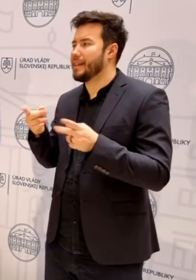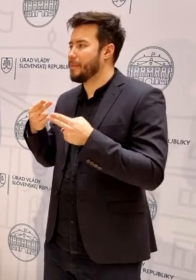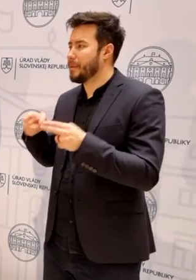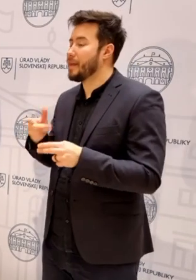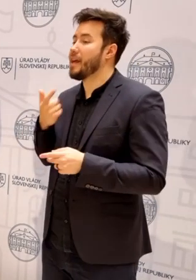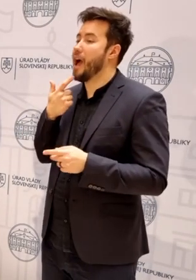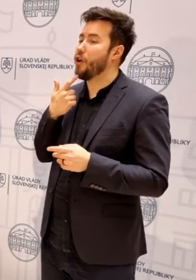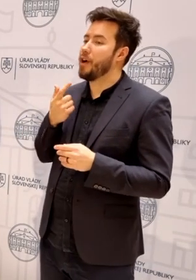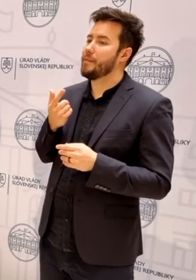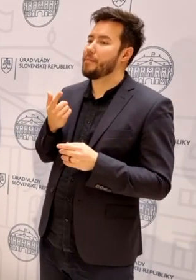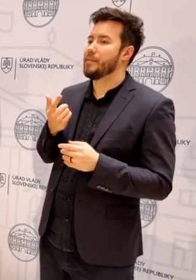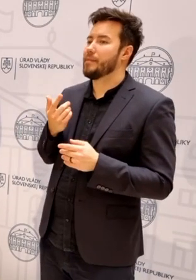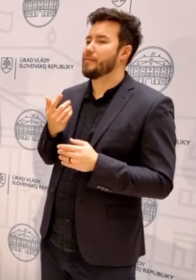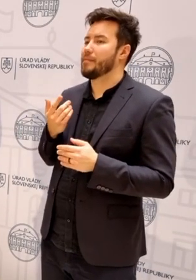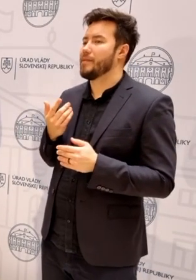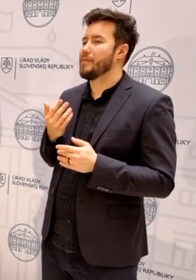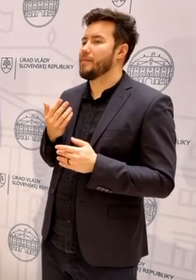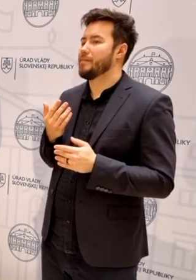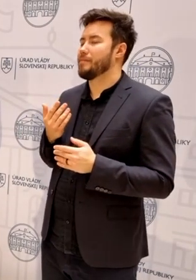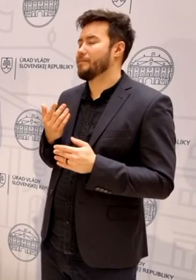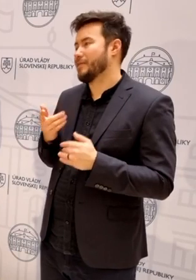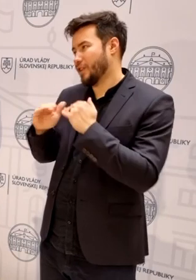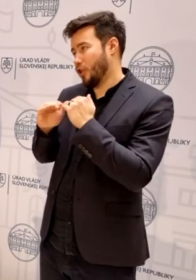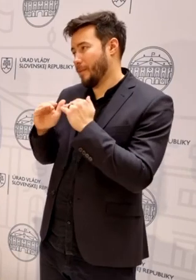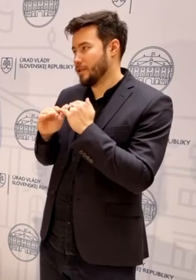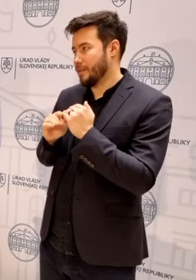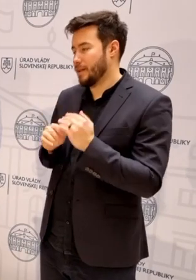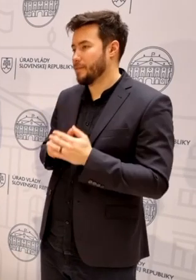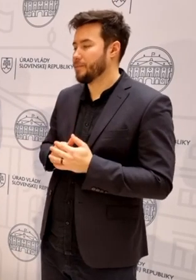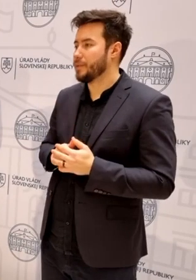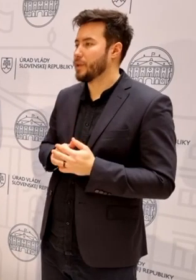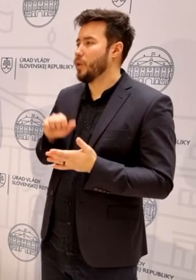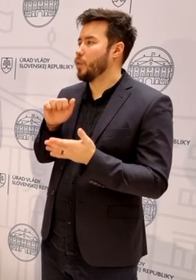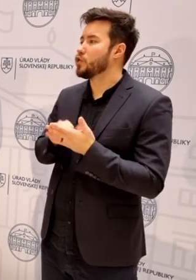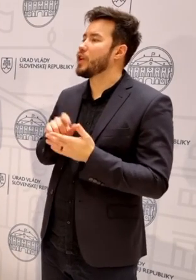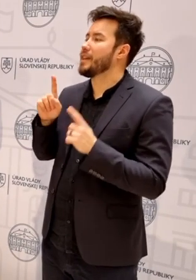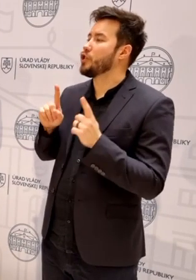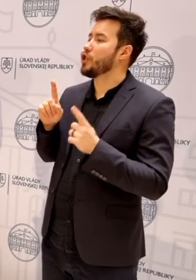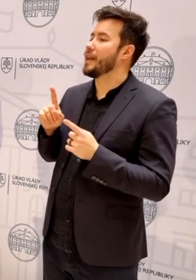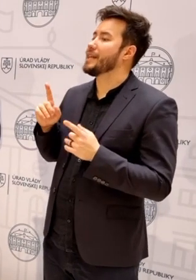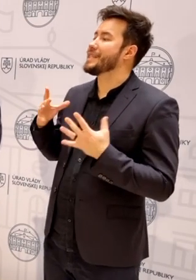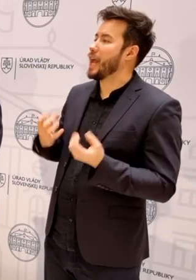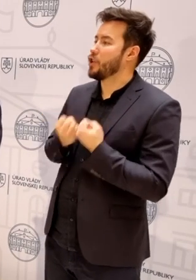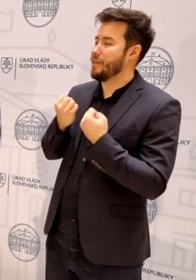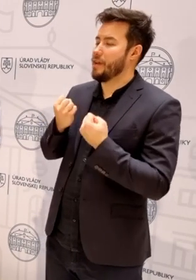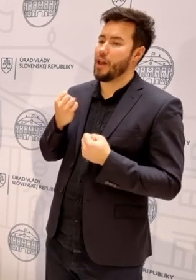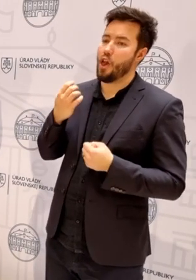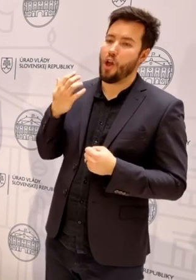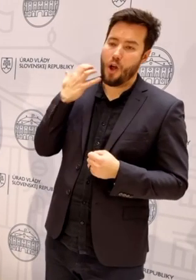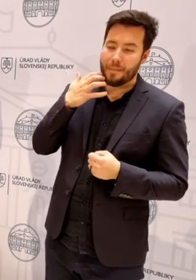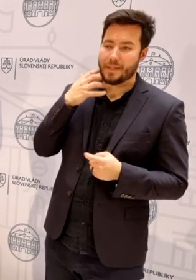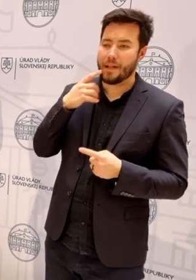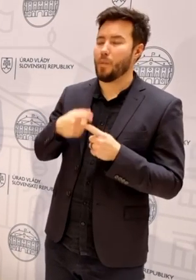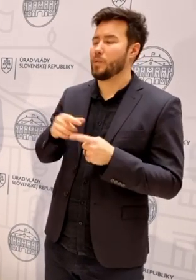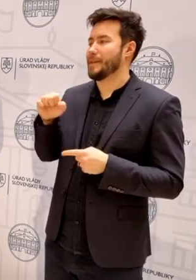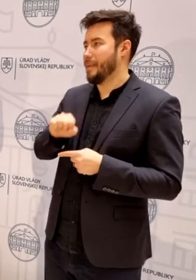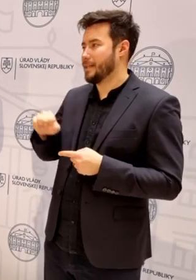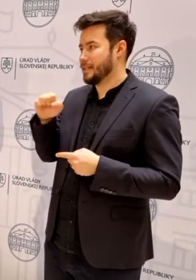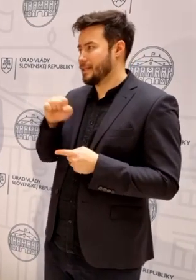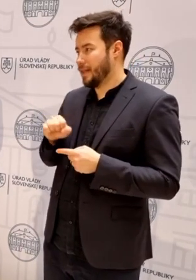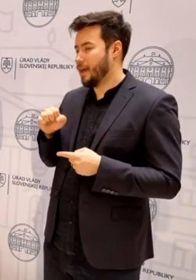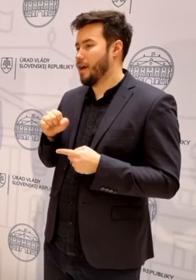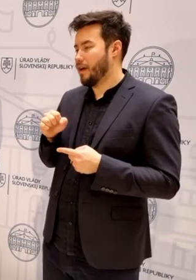spôsobom tie dopady kompenzovať. Určite na niektorých sa podielajú aj zriadovatelia a obce mesta, na niektorých